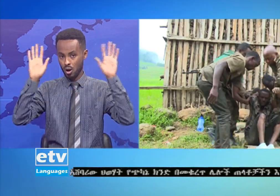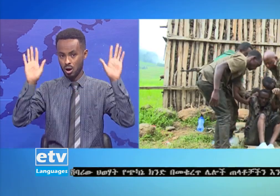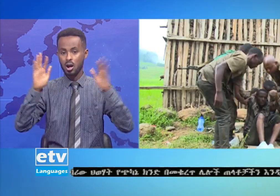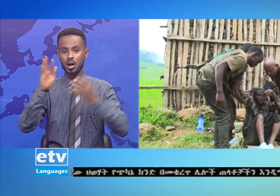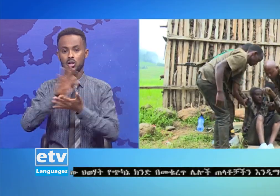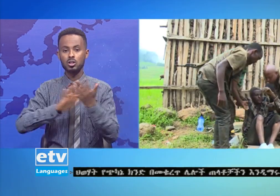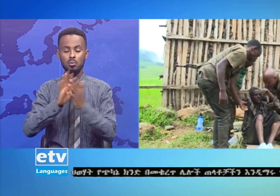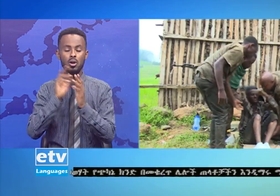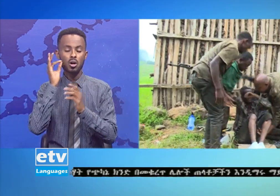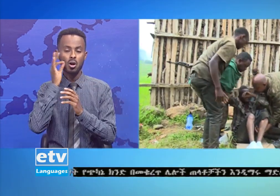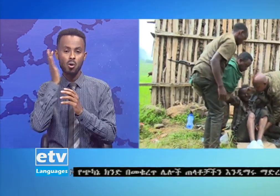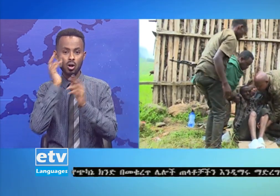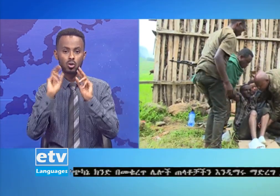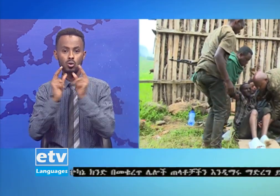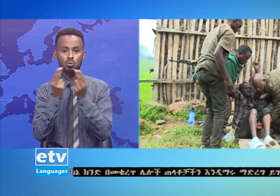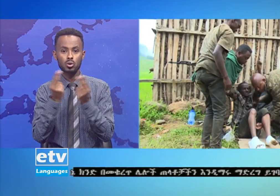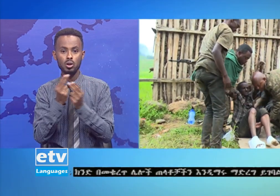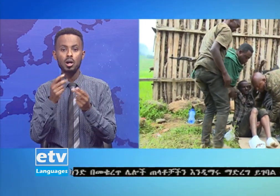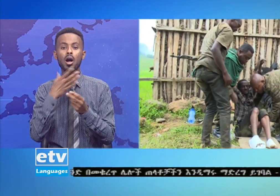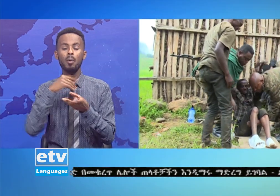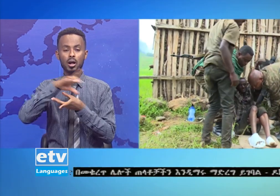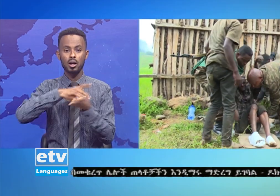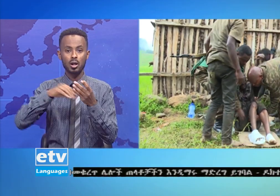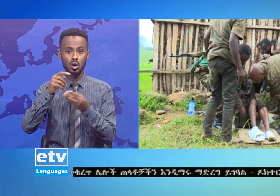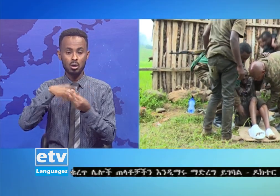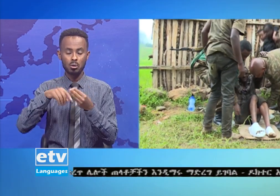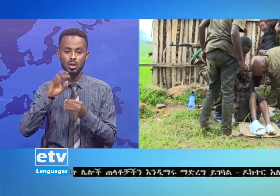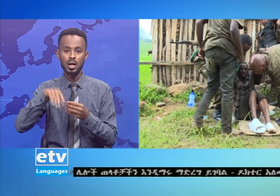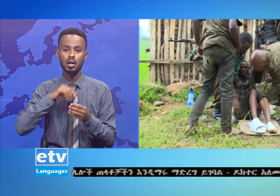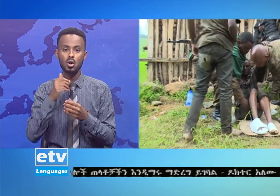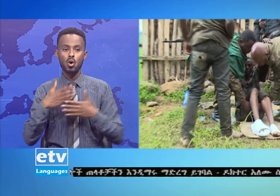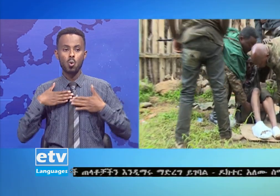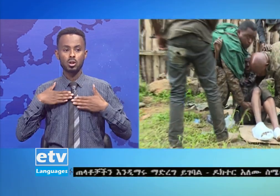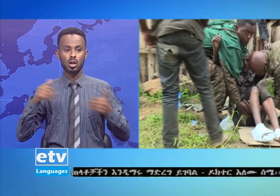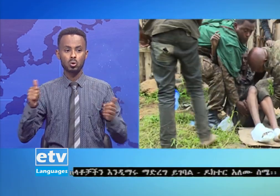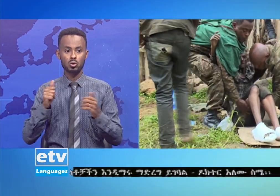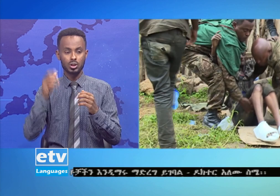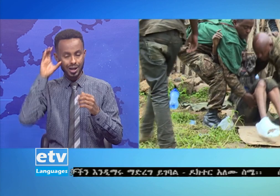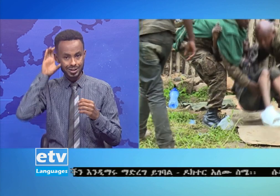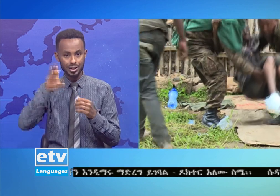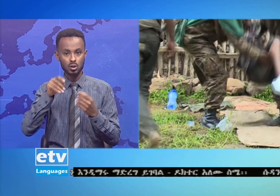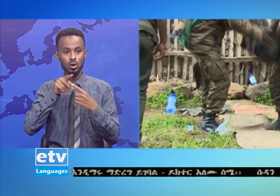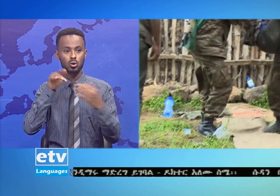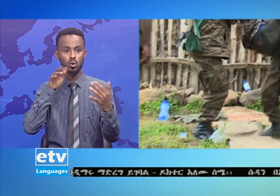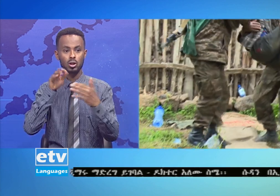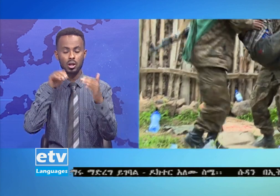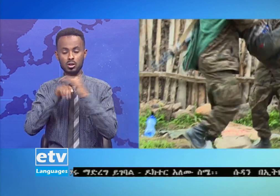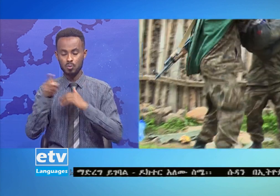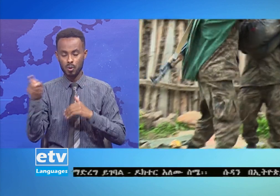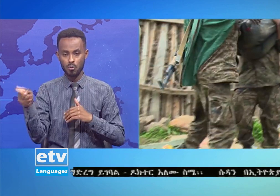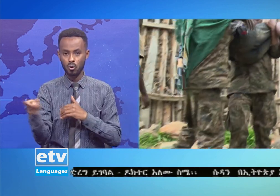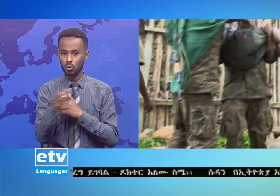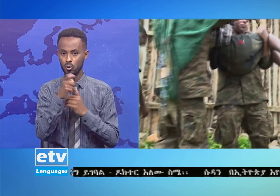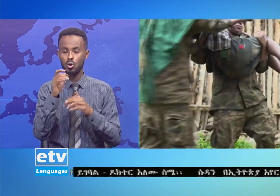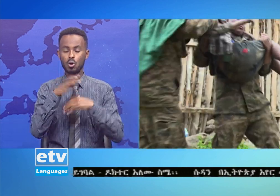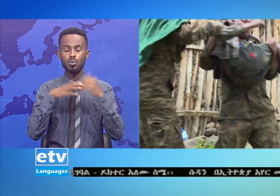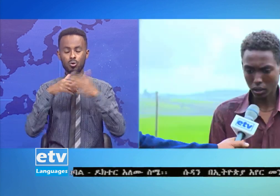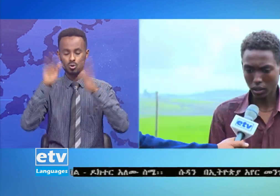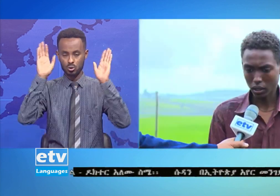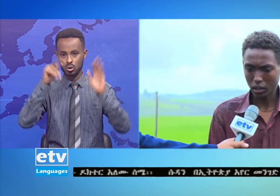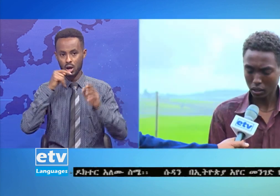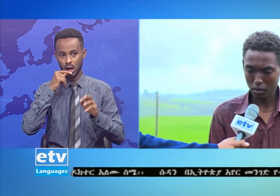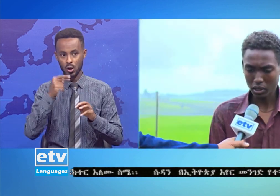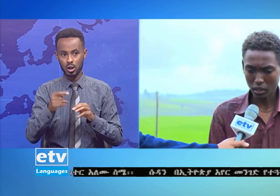አሸባሪው የህወሓት ቡድን ከወረራቸው የአማራ ክልል አካባቢዎች ሳይቀር ወጣቶችን እያስገደደ ወደ ጦርነት እያስገባ መሆኑንም ምርኮኞቹ